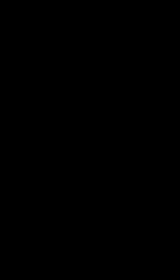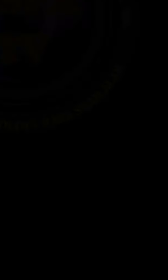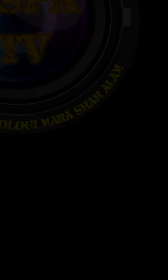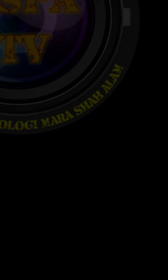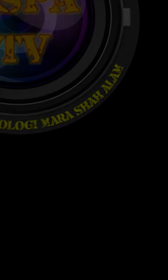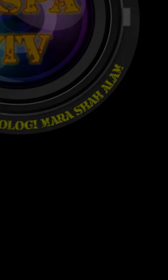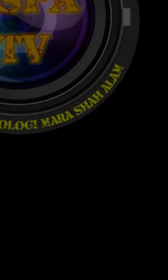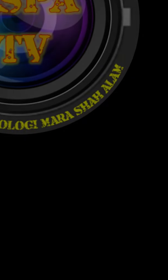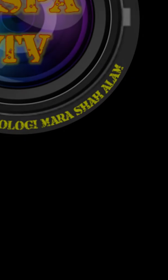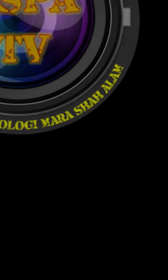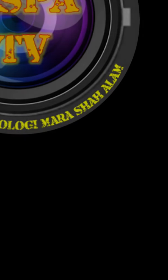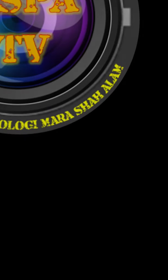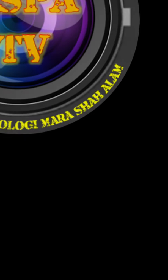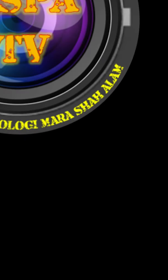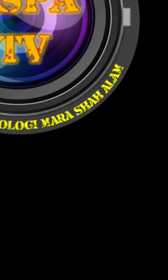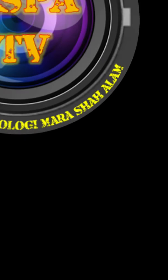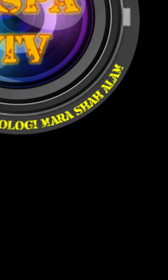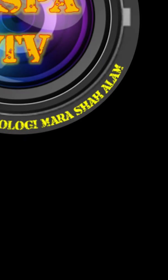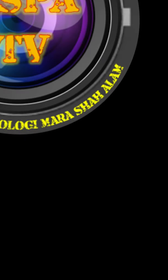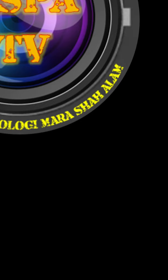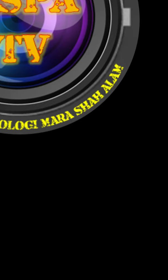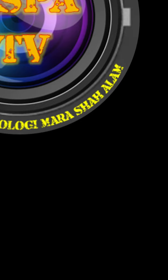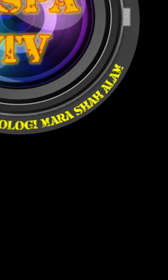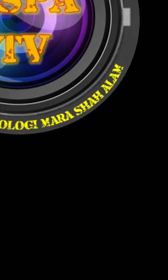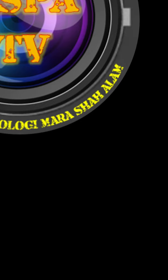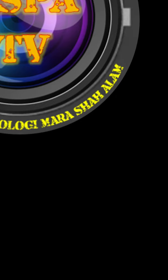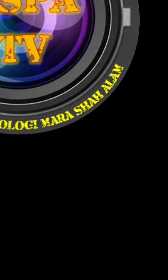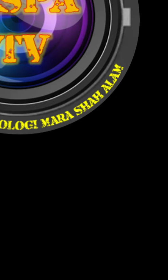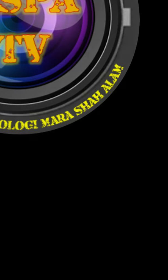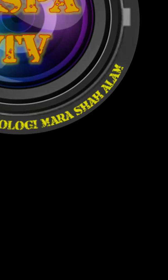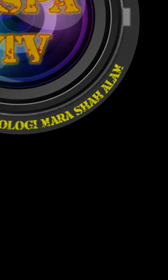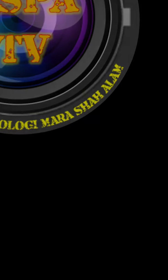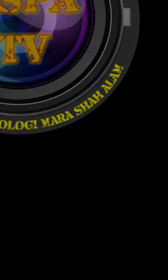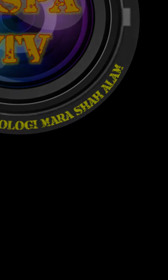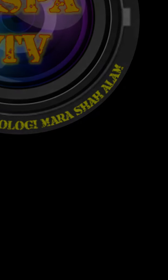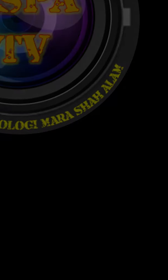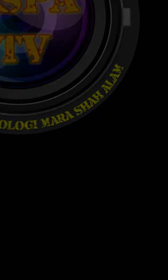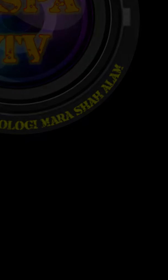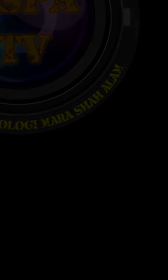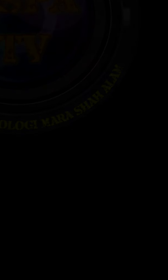Assalamualaikum warahmatullahi wabarakatuh. Waalaikumsalam warahmatullahi wabarakatuh.